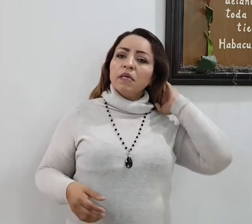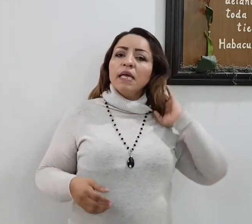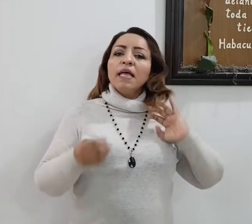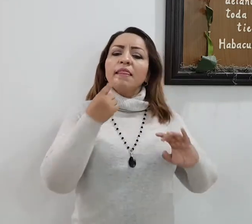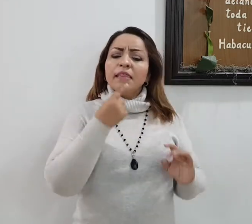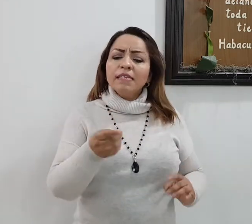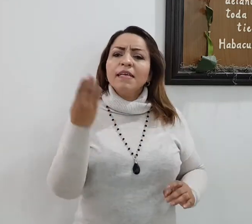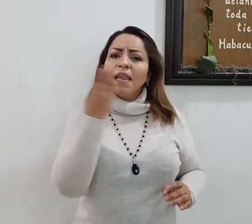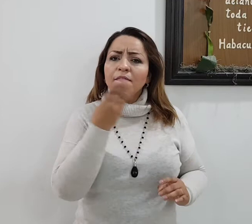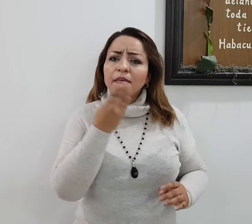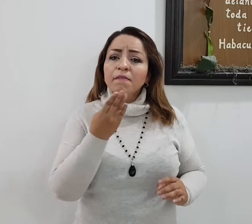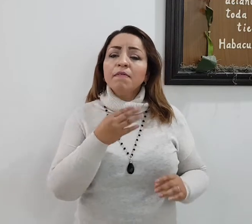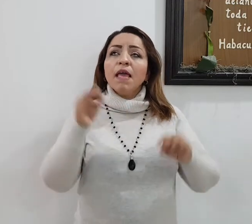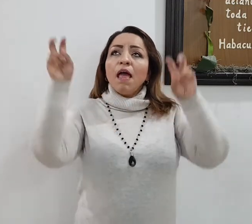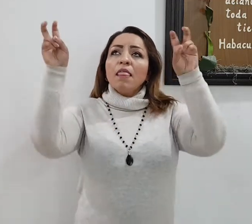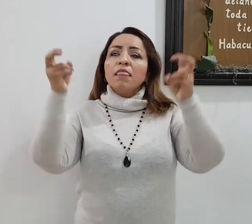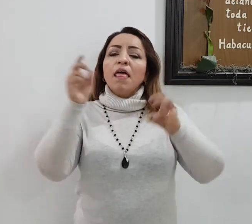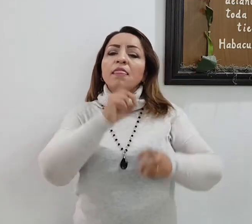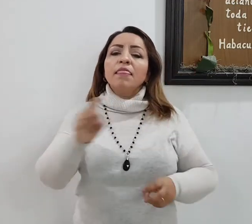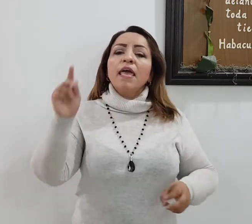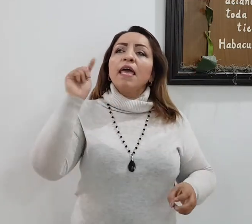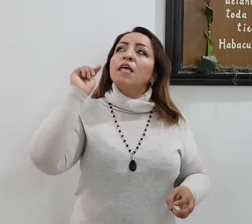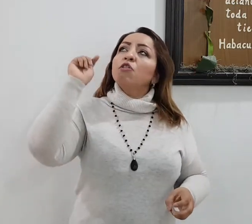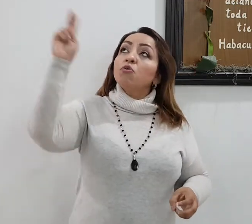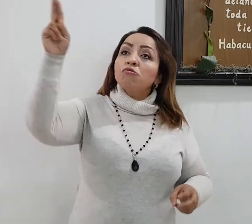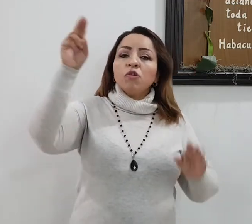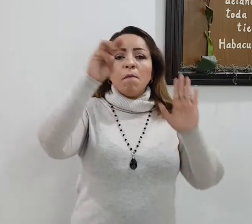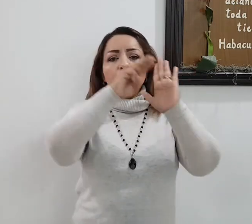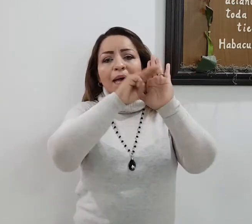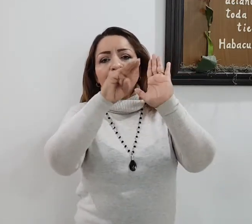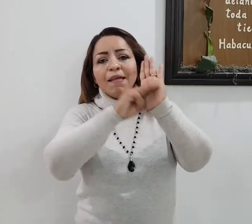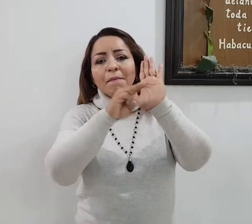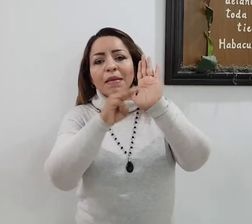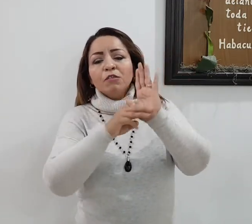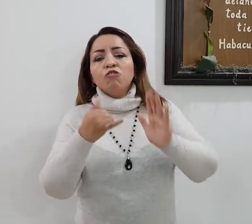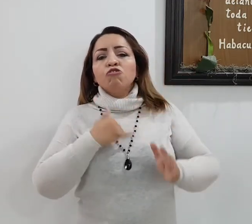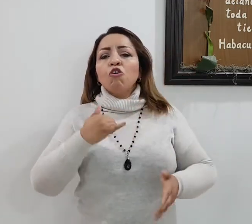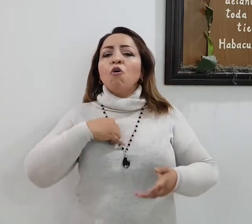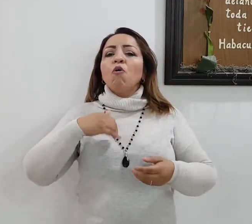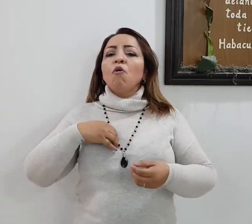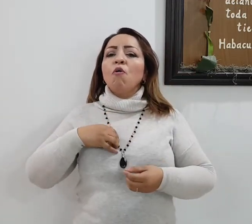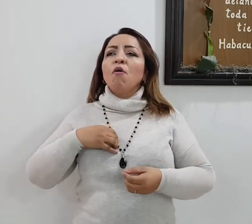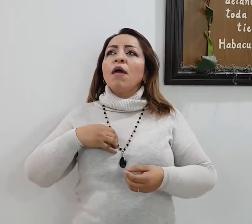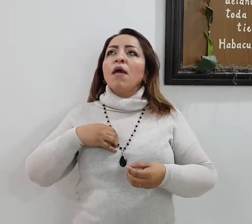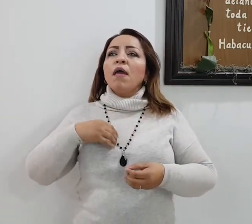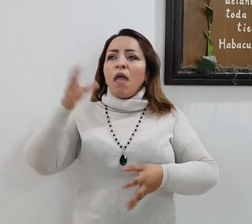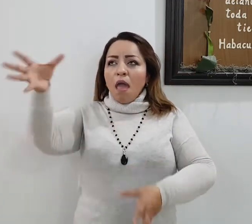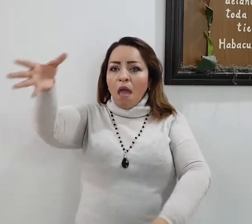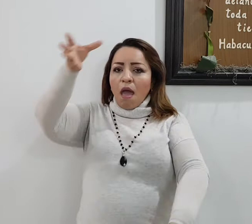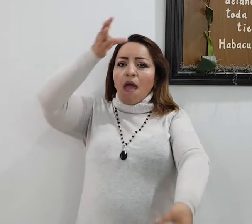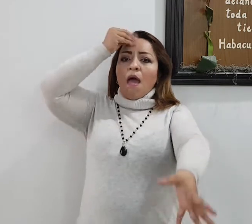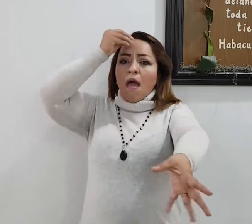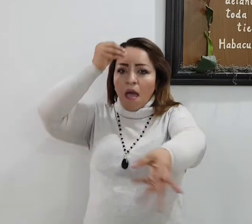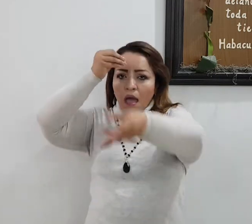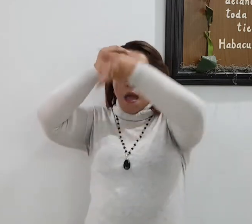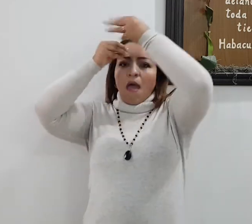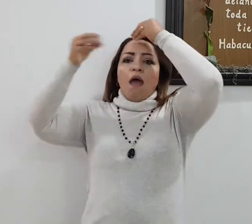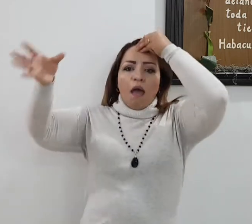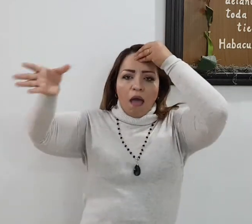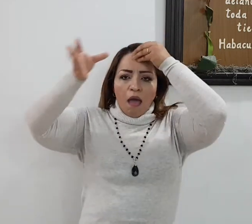inteligencia. De tus mandamientos he adquirido inteligencia. Y ser inteligentes y ser cultos, hermanos, es algo